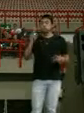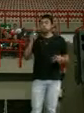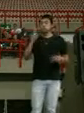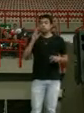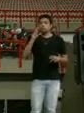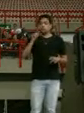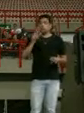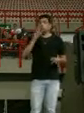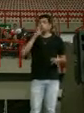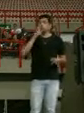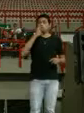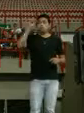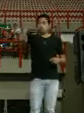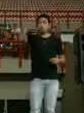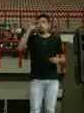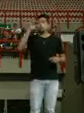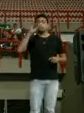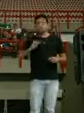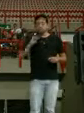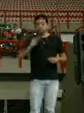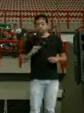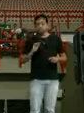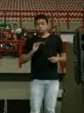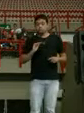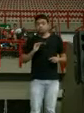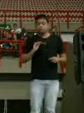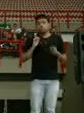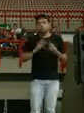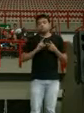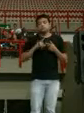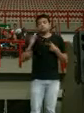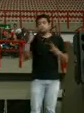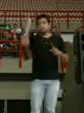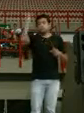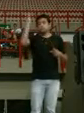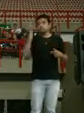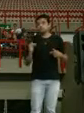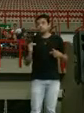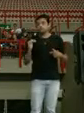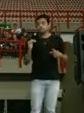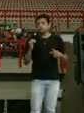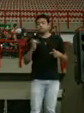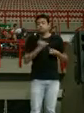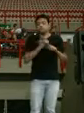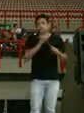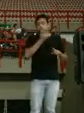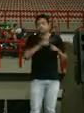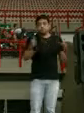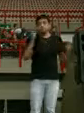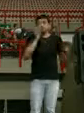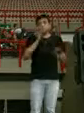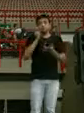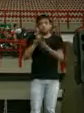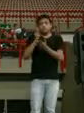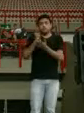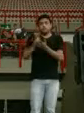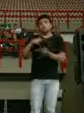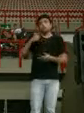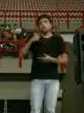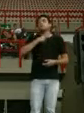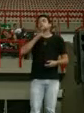num volume mais ou menos intenso. Num volume mais intenso ou menos intenso. Mas a mulher sempre, ela